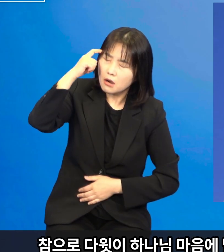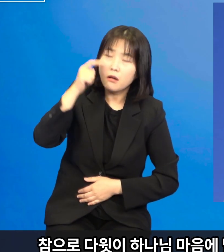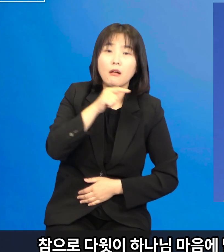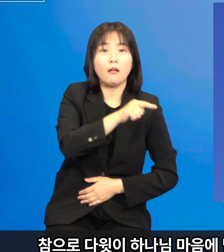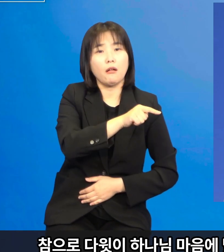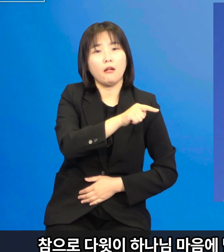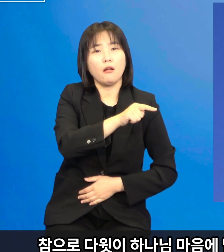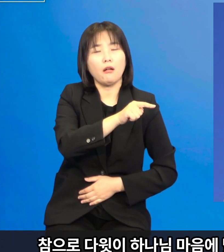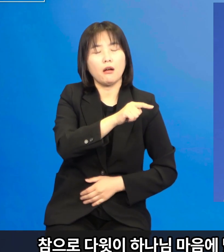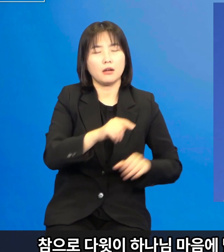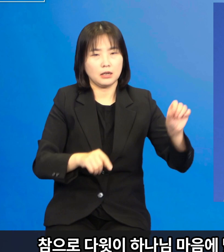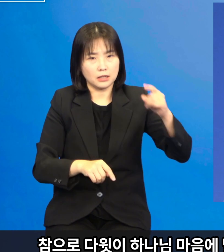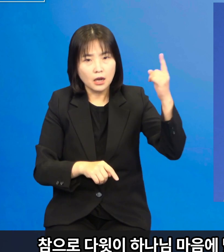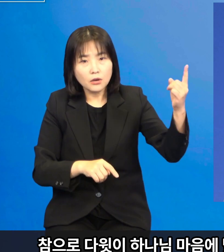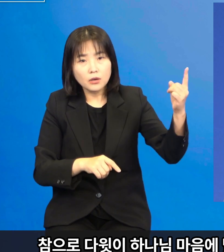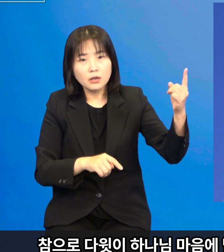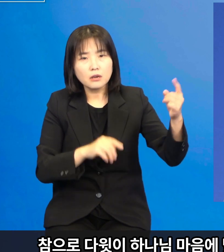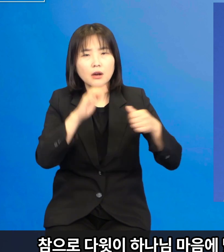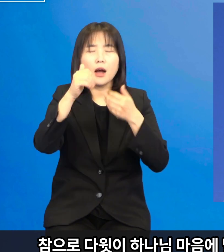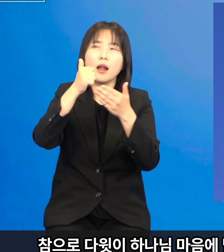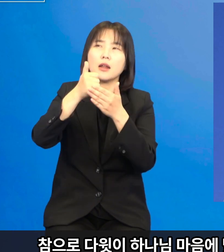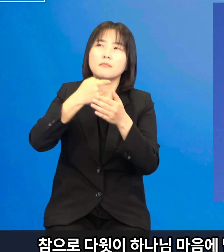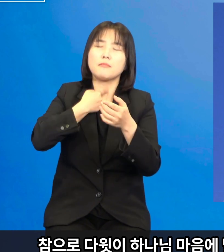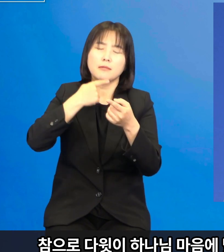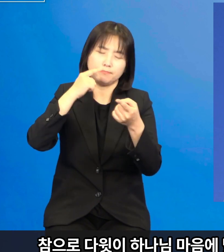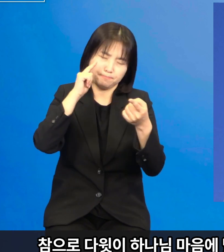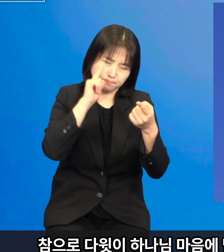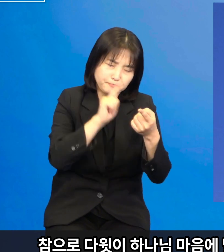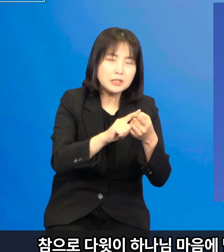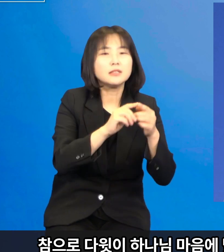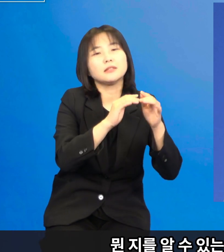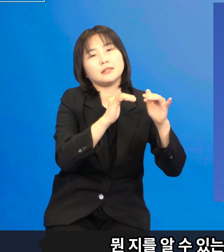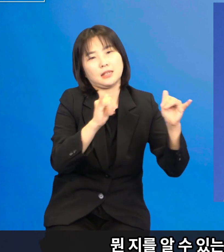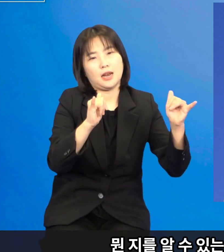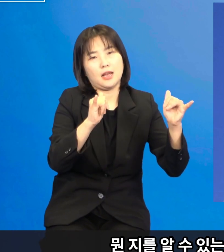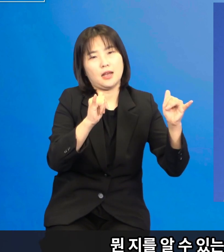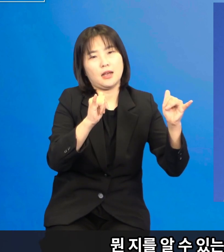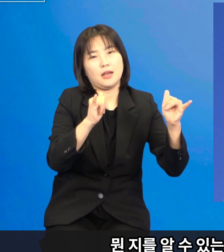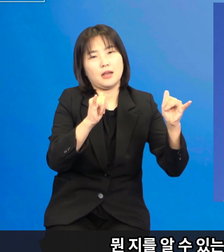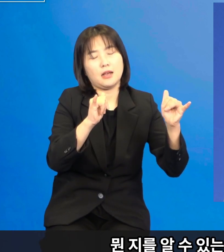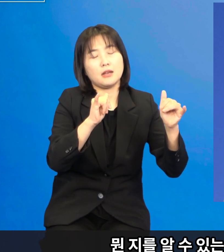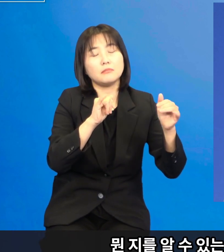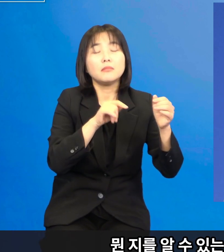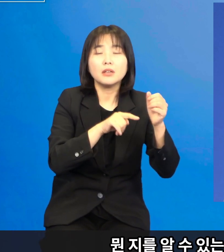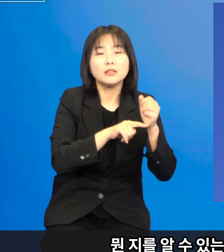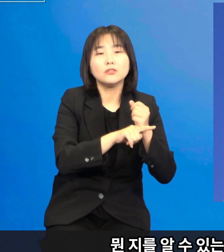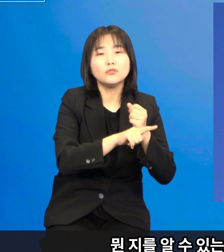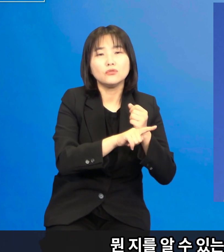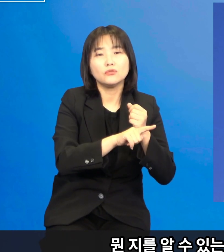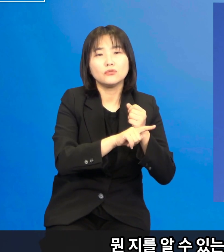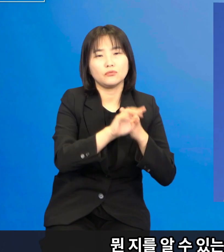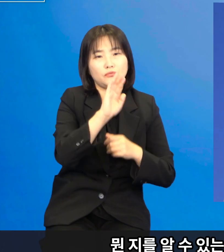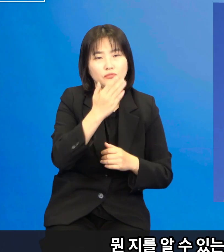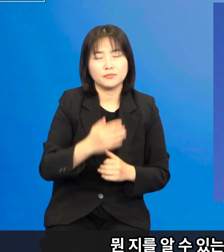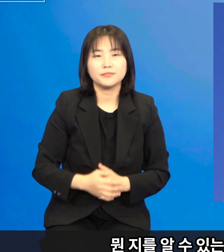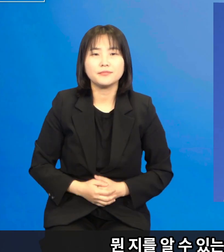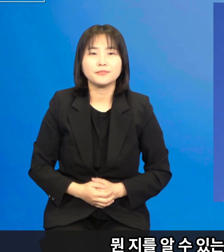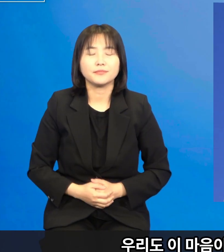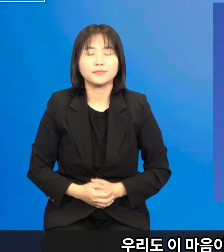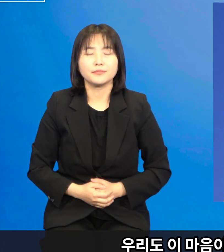참으로 이 다윗이 하나님 마음에 맞는 사람이라고 불리는 이유가 뭔지를 알 수 있는 대목이기도